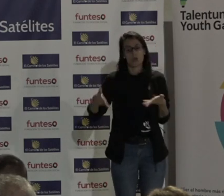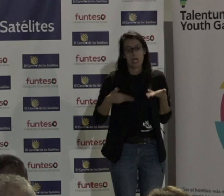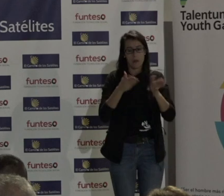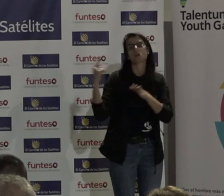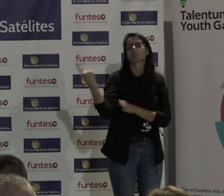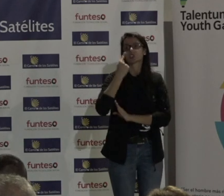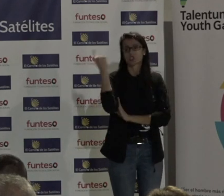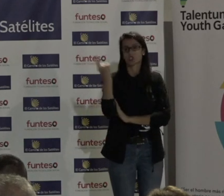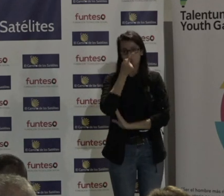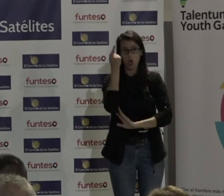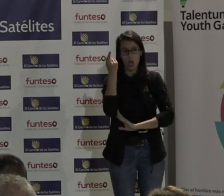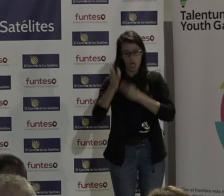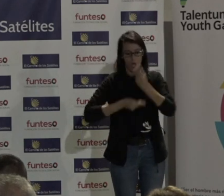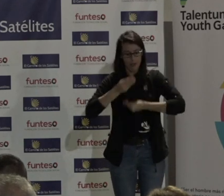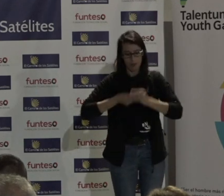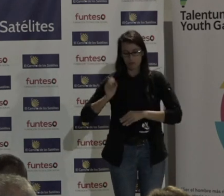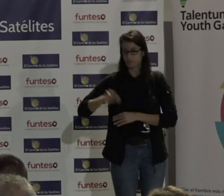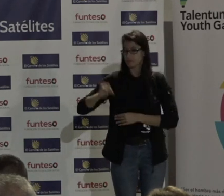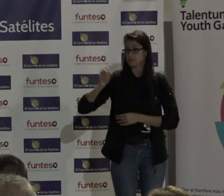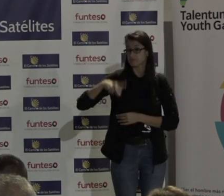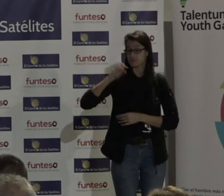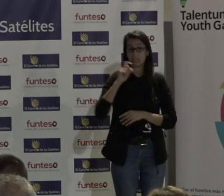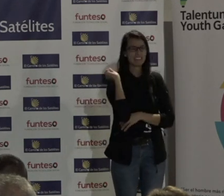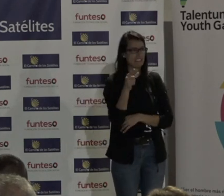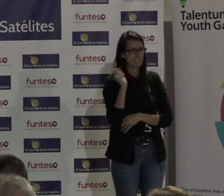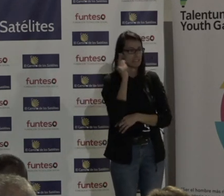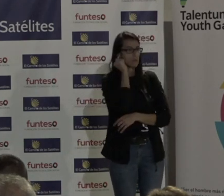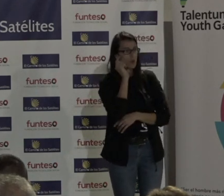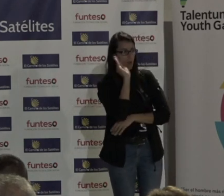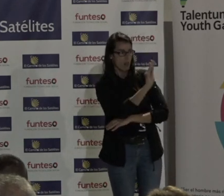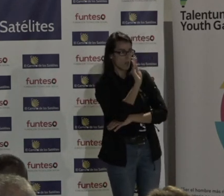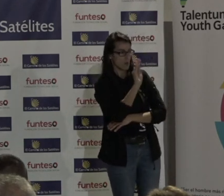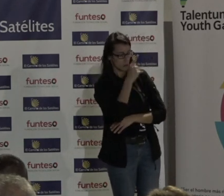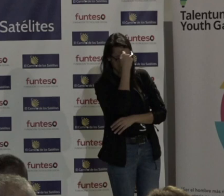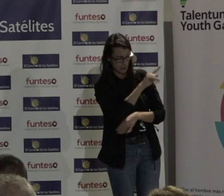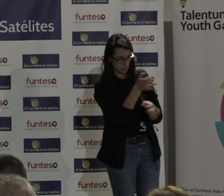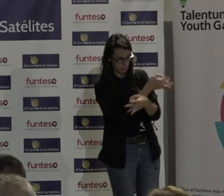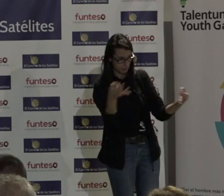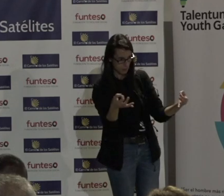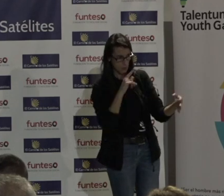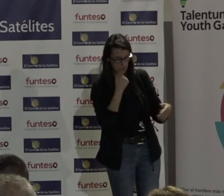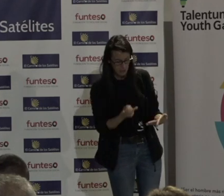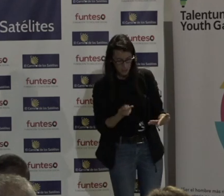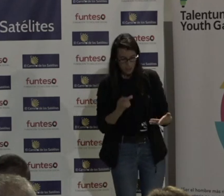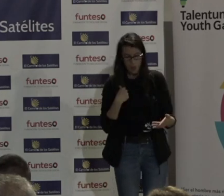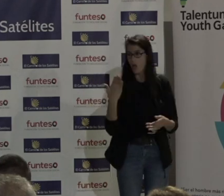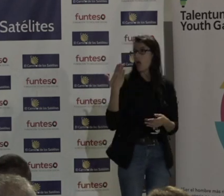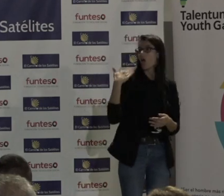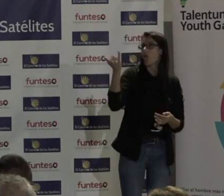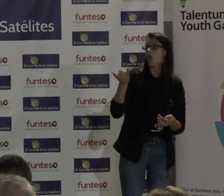solas. Y a muchas de ellas, cuando le preguntas, saben perfectamente cuál fue el momento de recibir la